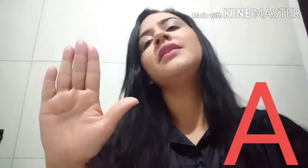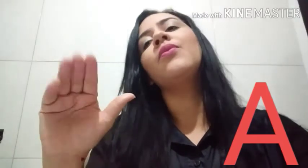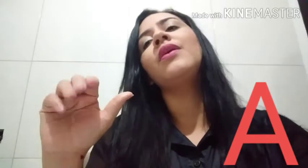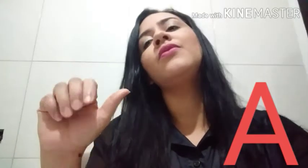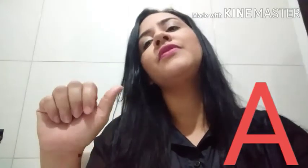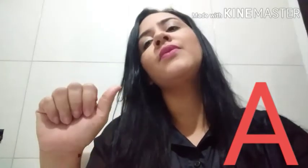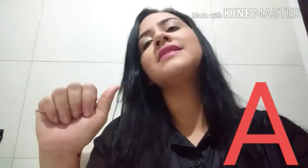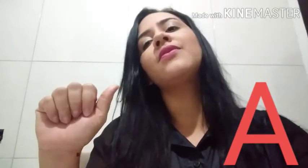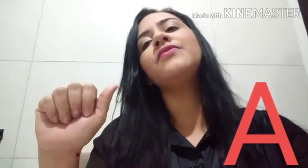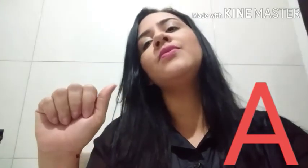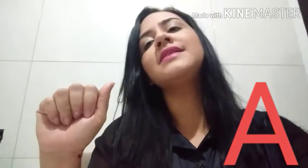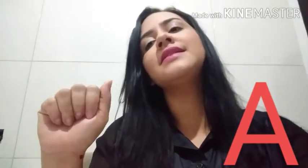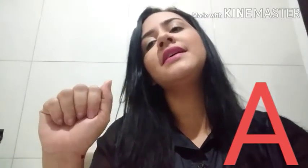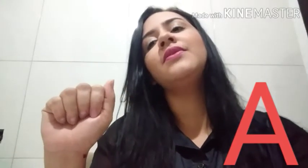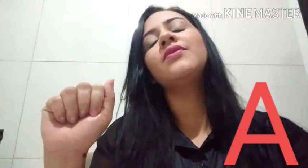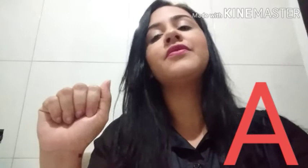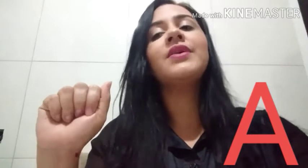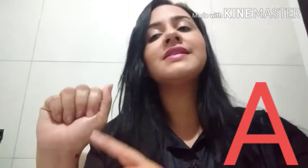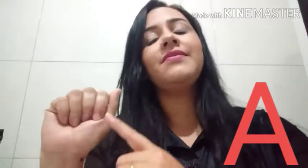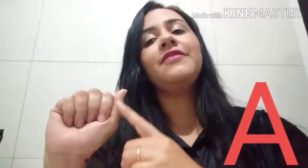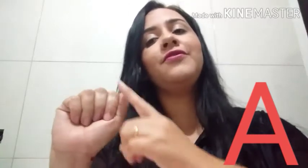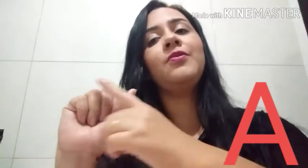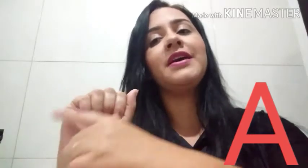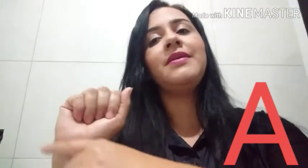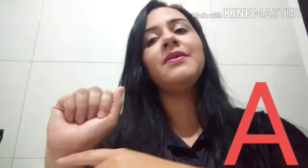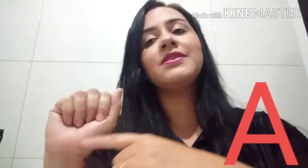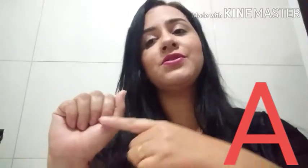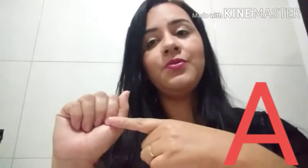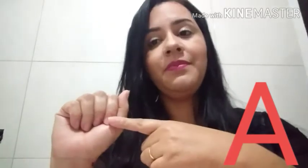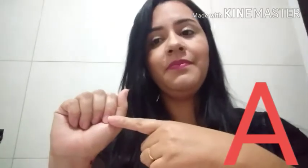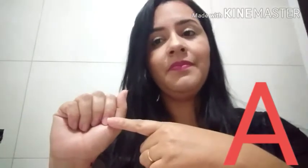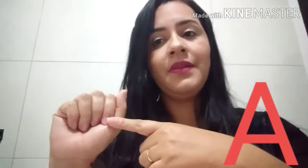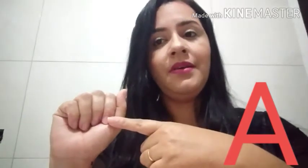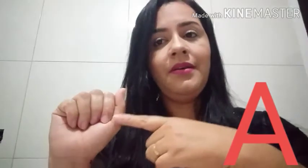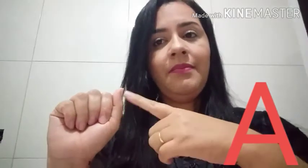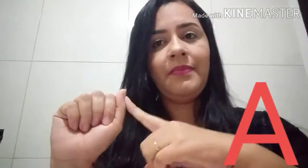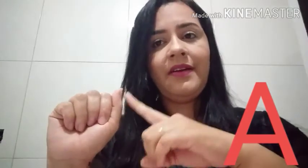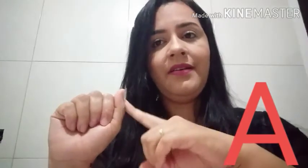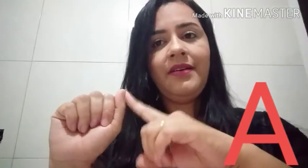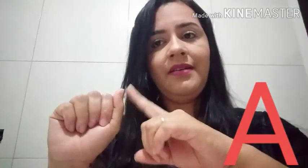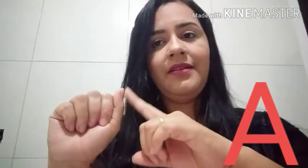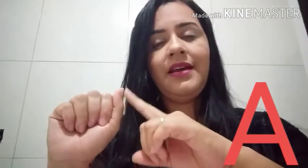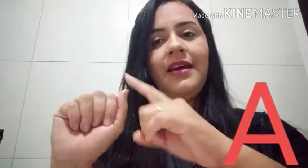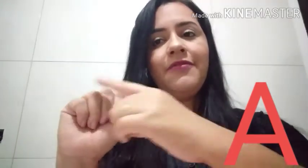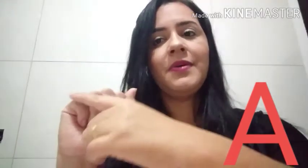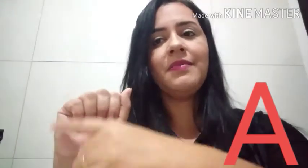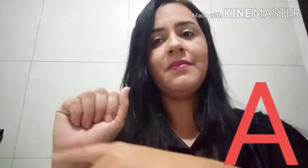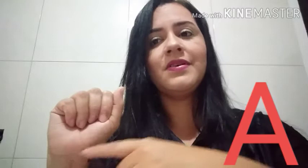Então, com essa configuração, ó, a configuração é a forma que minha mão assume para, né, a forma que minha mão assume